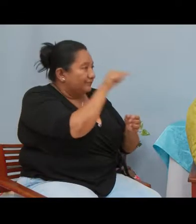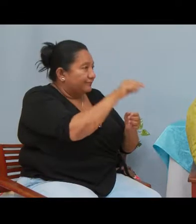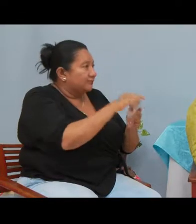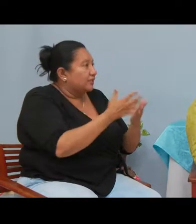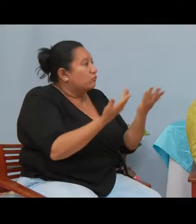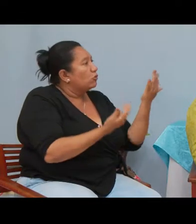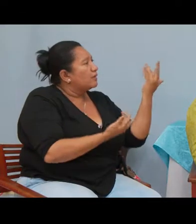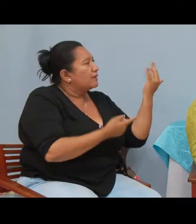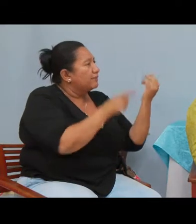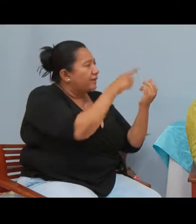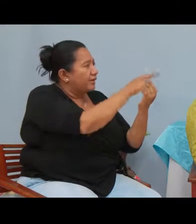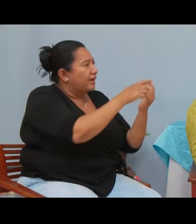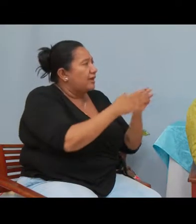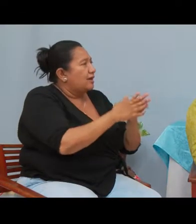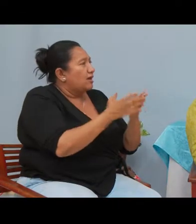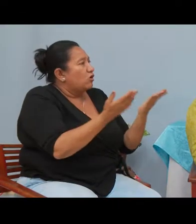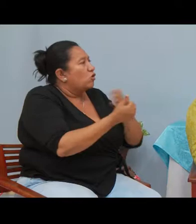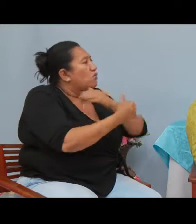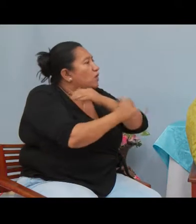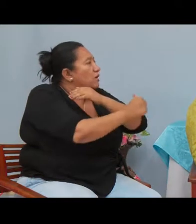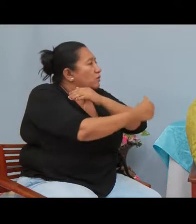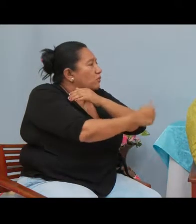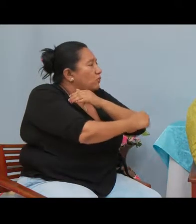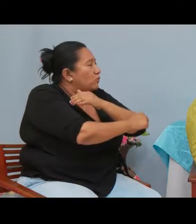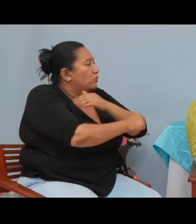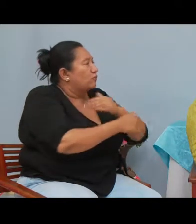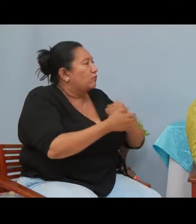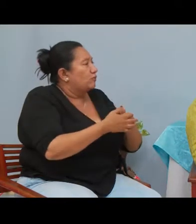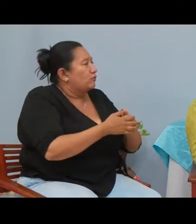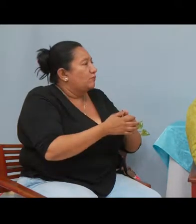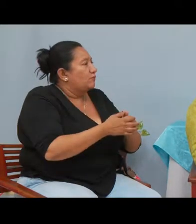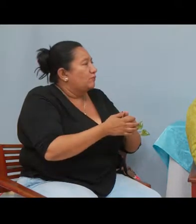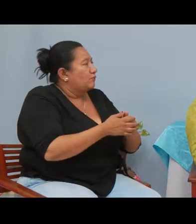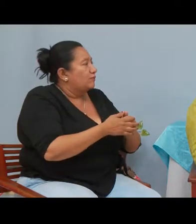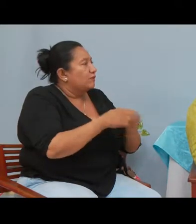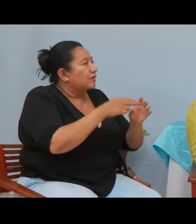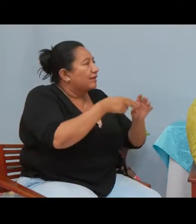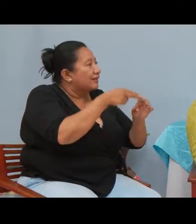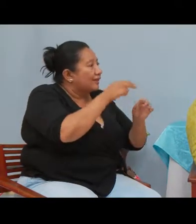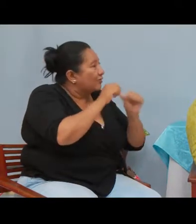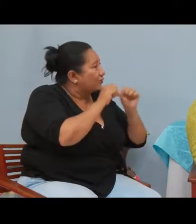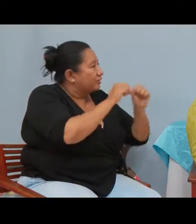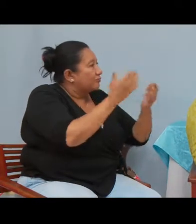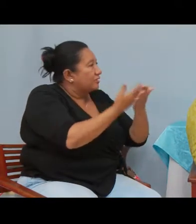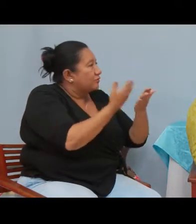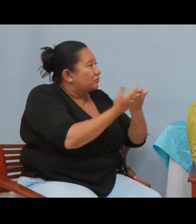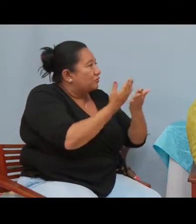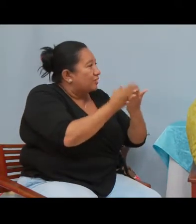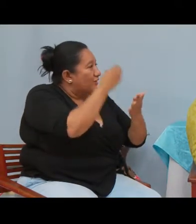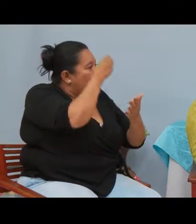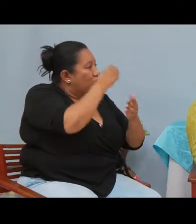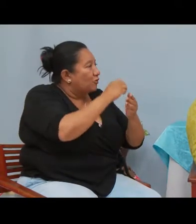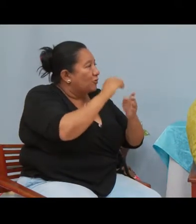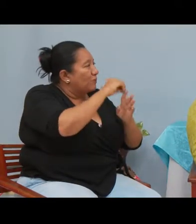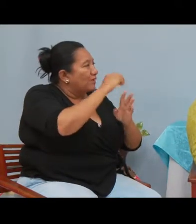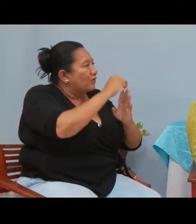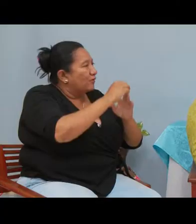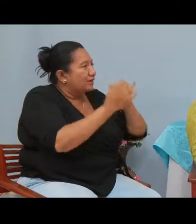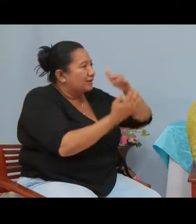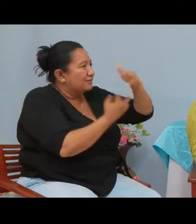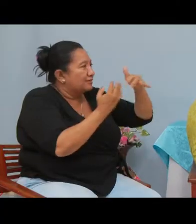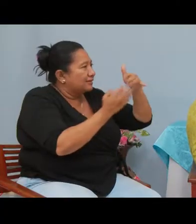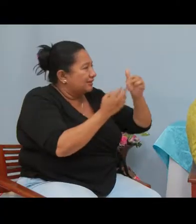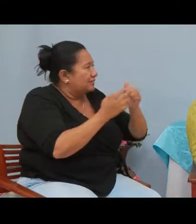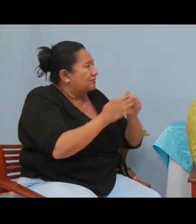qué expectativas tenés vos como estudiante al sacar esta carrera, ¿verdad? Que se relaciona, ¿verdad? Ya